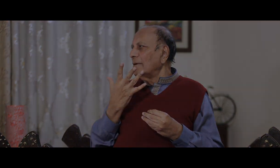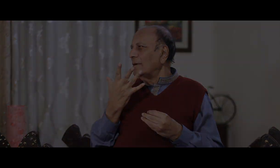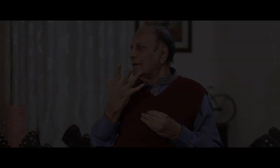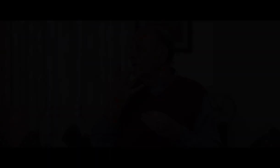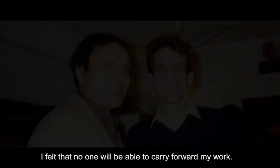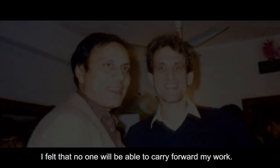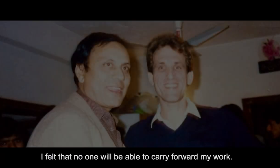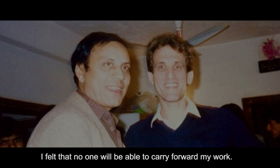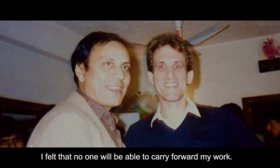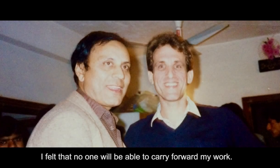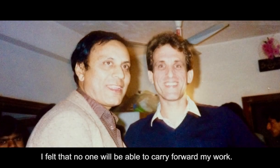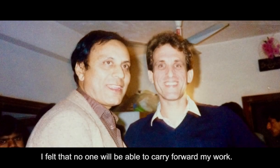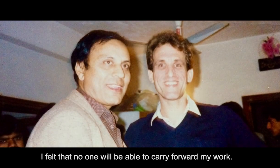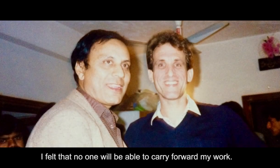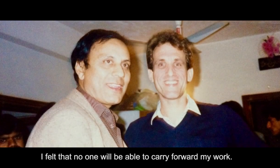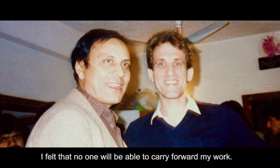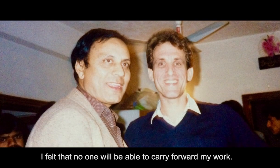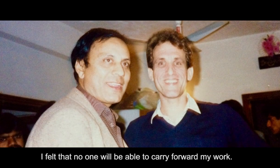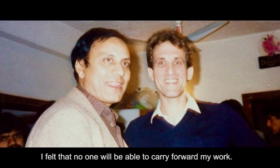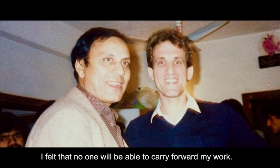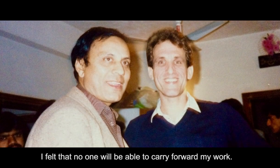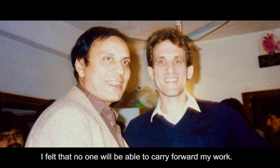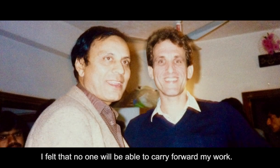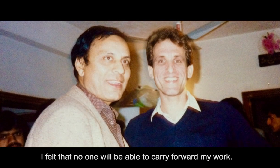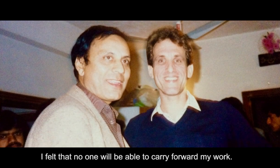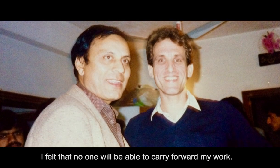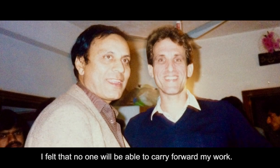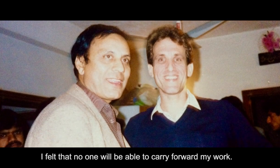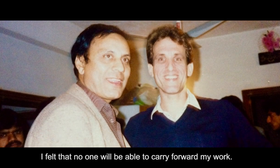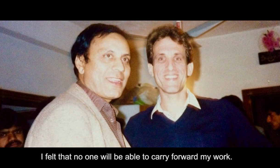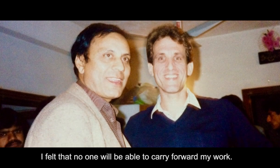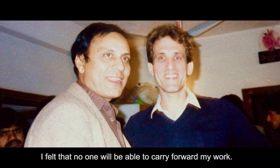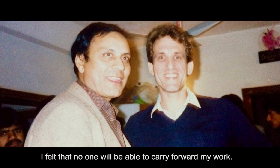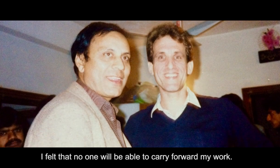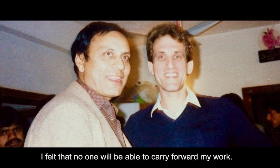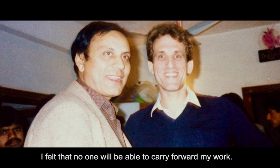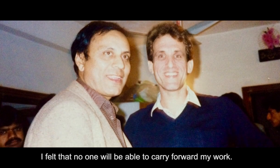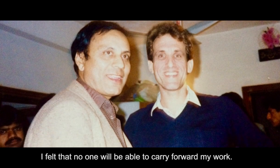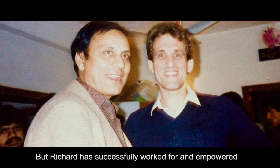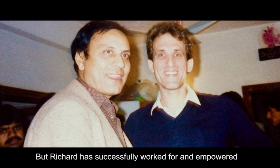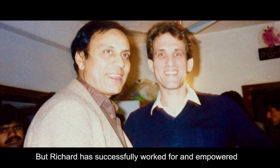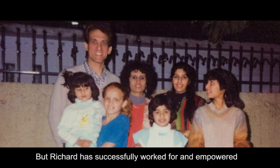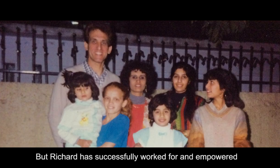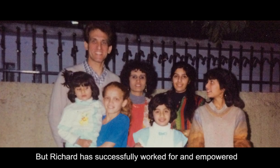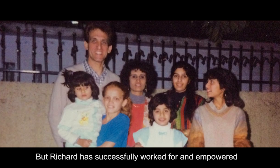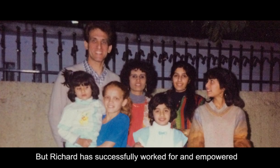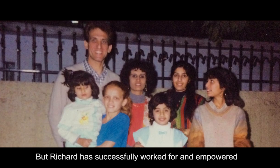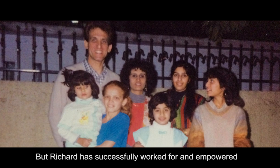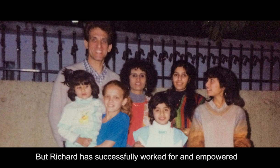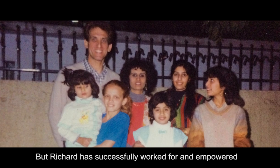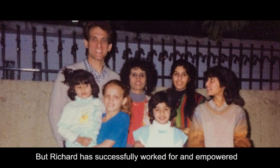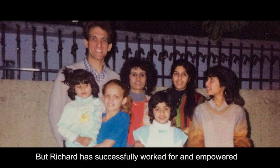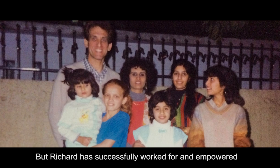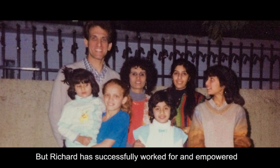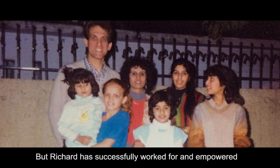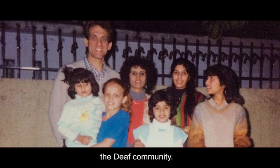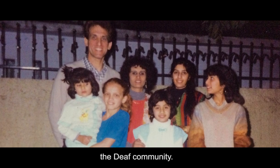और मुझे लगता था कि शायद मेरे बाद कोई इस चीज़ को आगे ना लेके चले, लेकिन माशाल्लाह रिचर्ड साहब ने इसको बहुत अच्छे तरीके